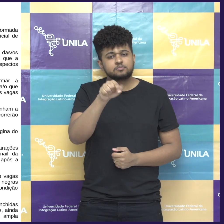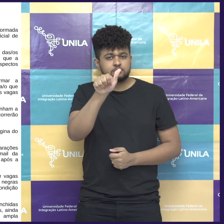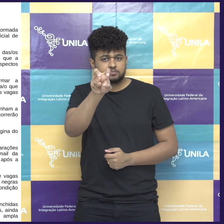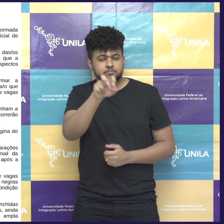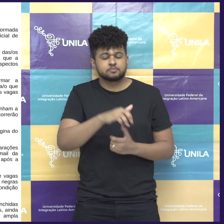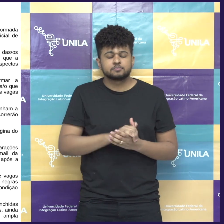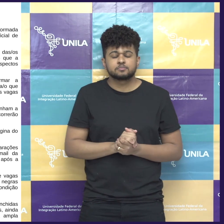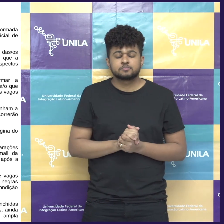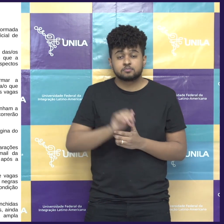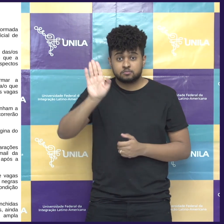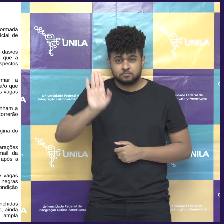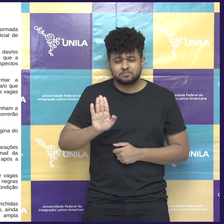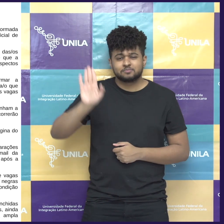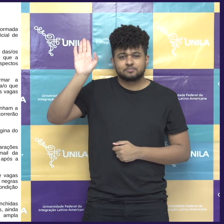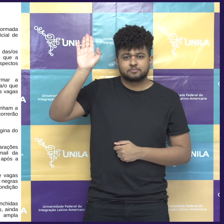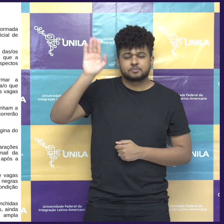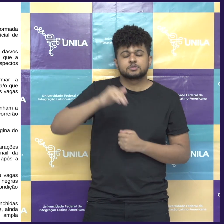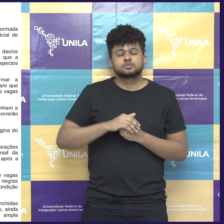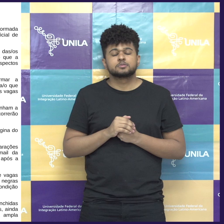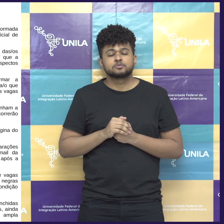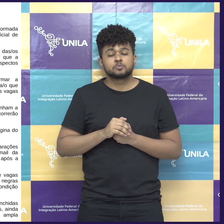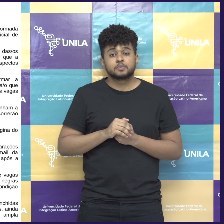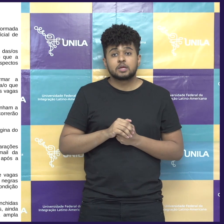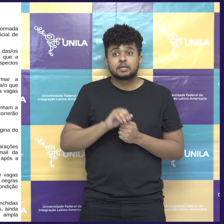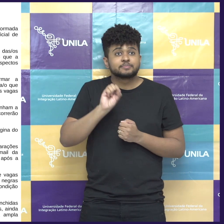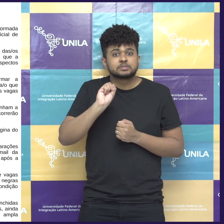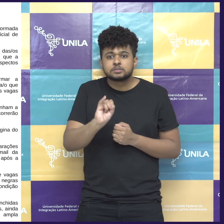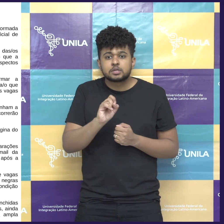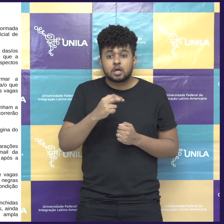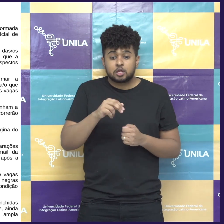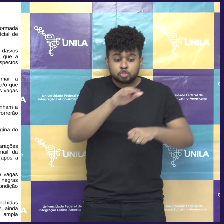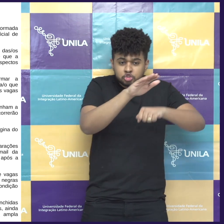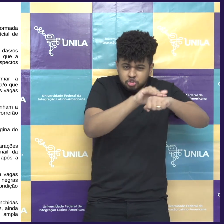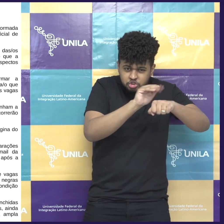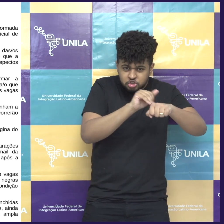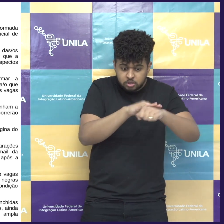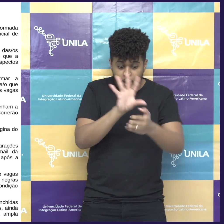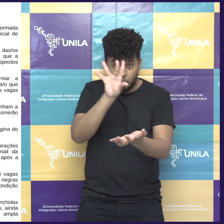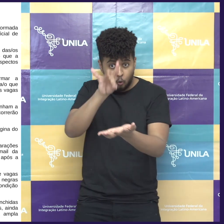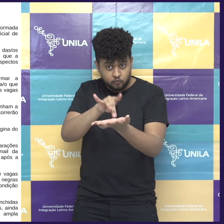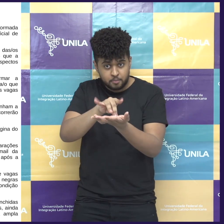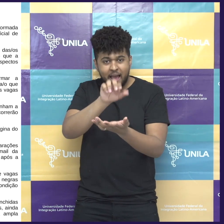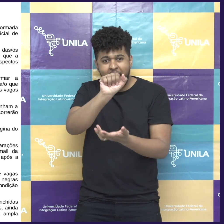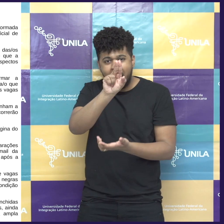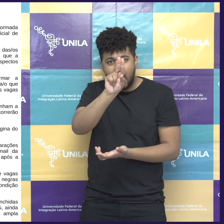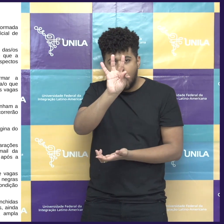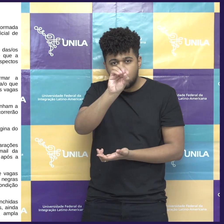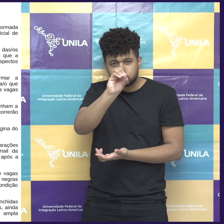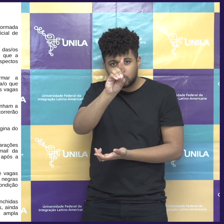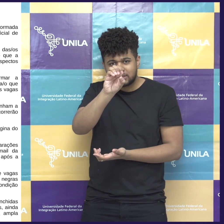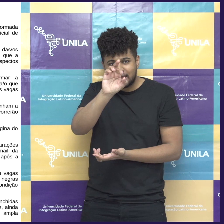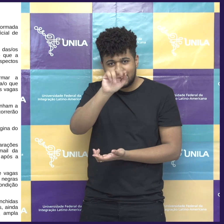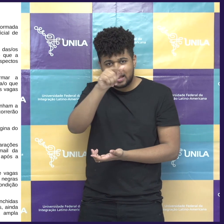3.1.15. O candidato que, por ocasião da convocação para confirmar a autodeclaração,